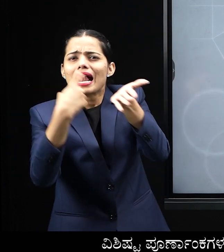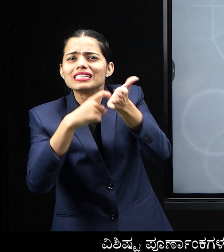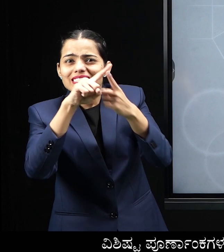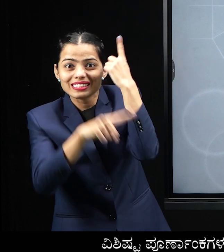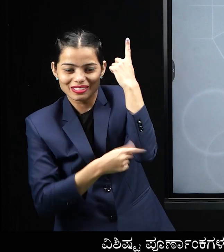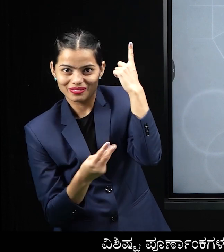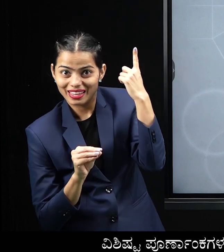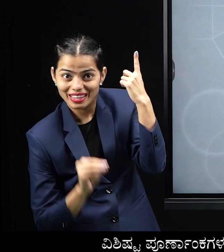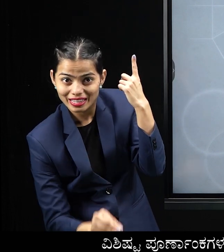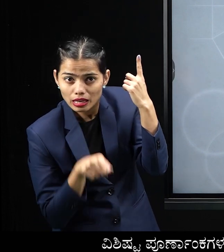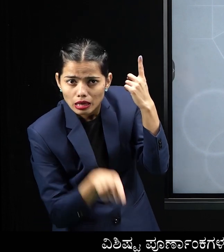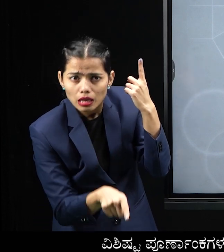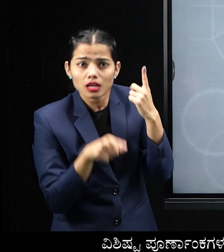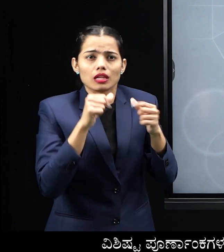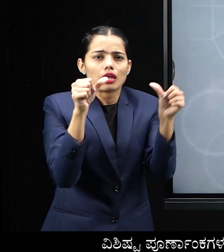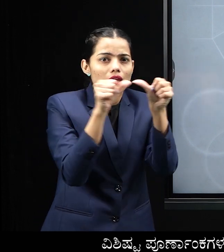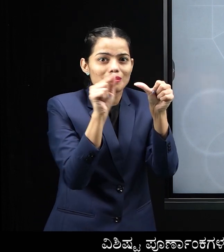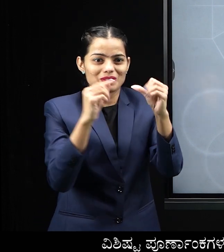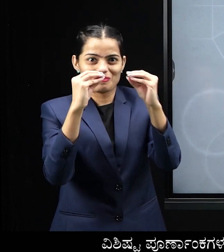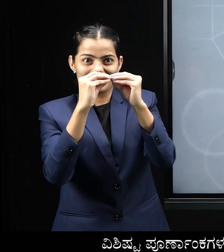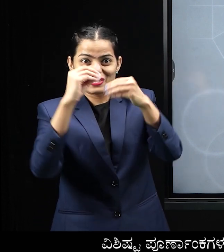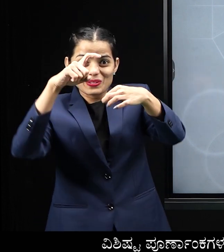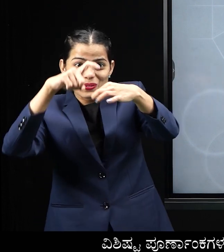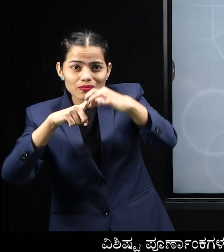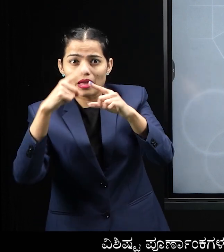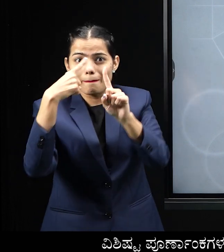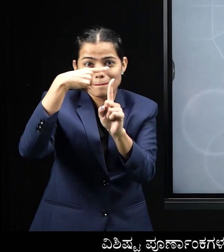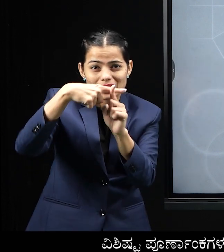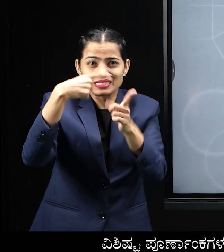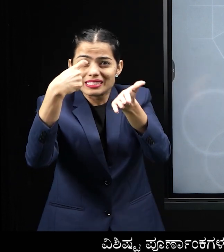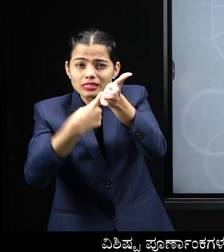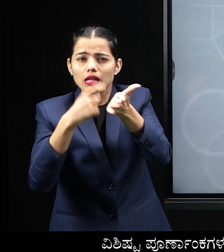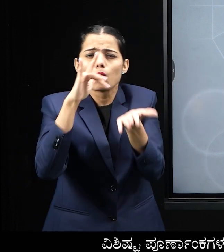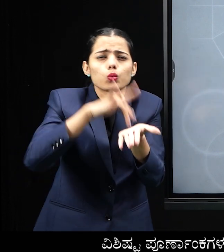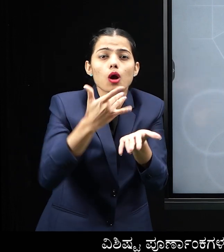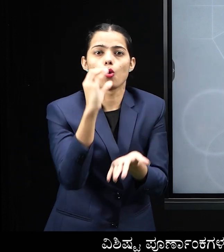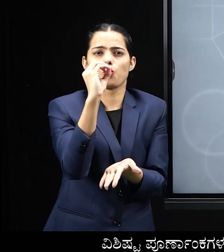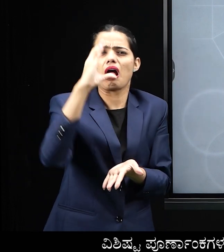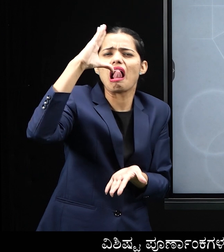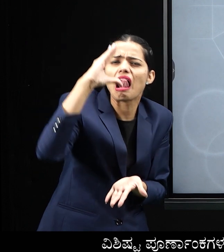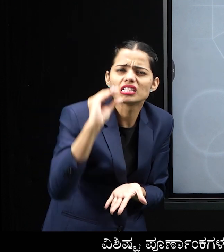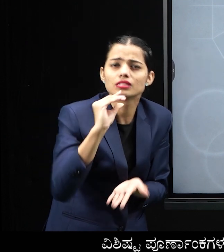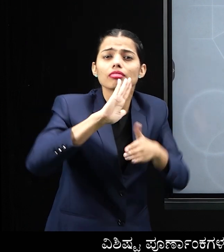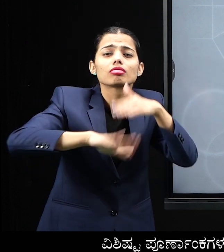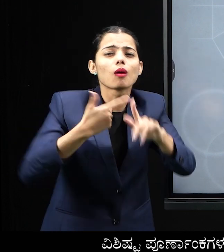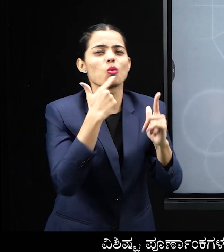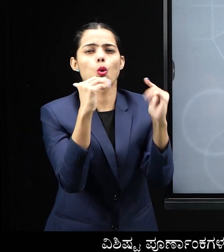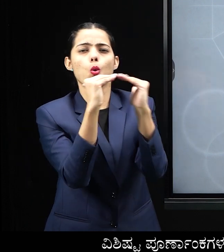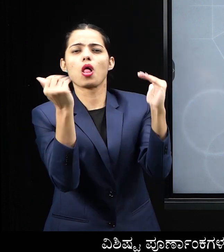ಅಸ್ತಿತ್ವದಲ್ಲಿವೆ. ಅಂದರೆ ಎ = BQ + R, ಅಲ್ಲಿ 0